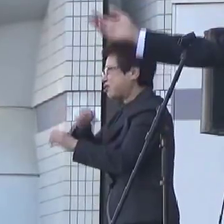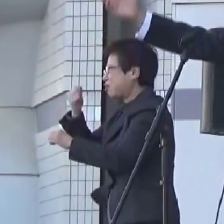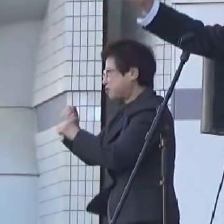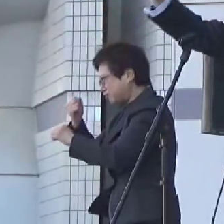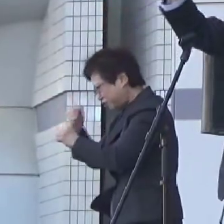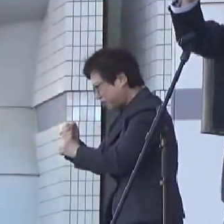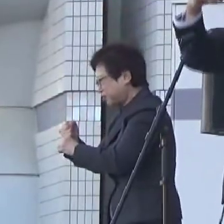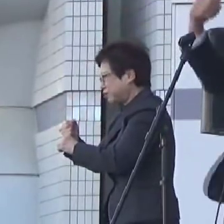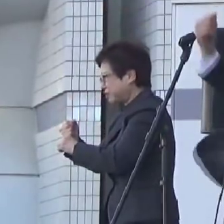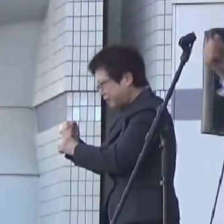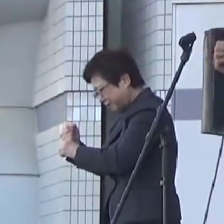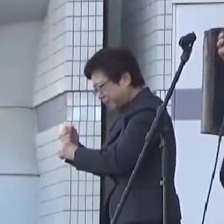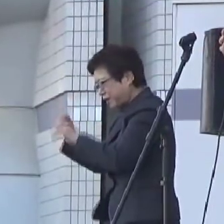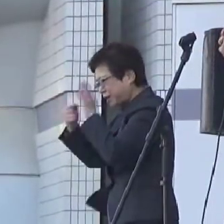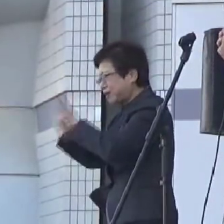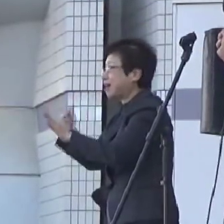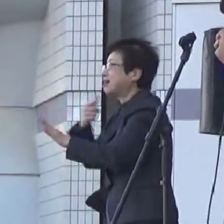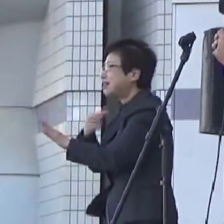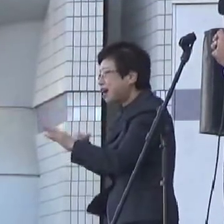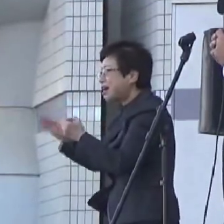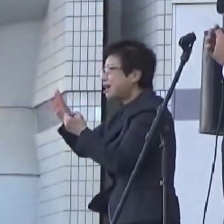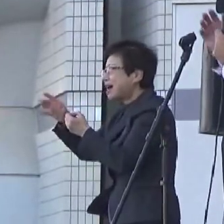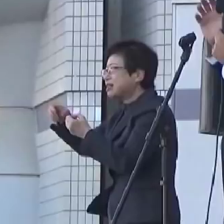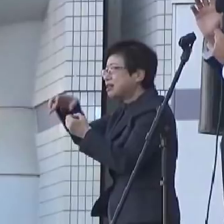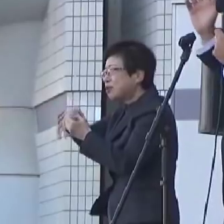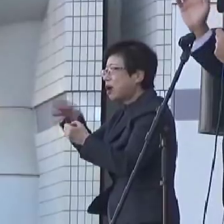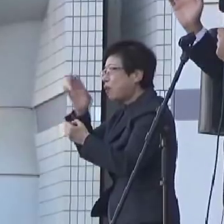どいのかっていうのはもう皆さん共有しているはず。